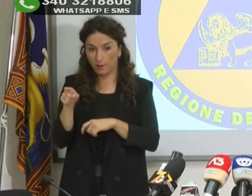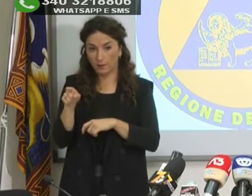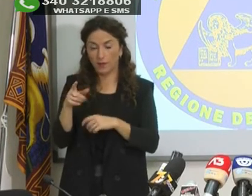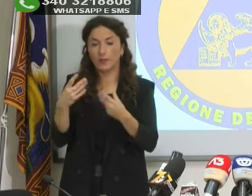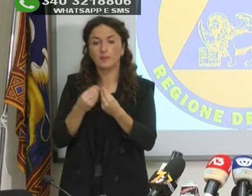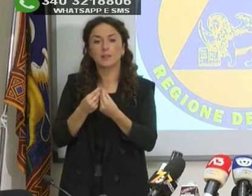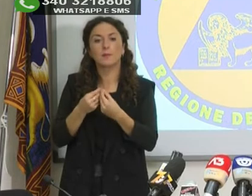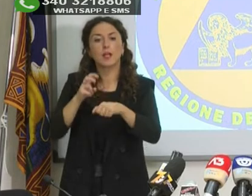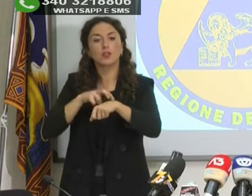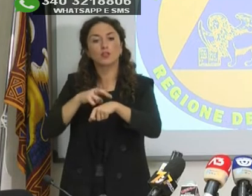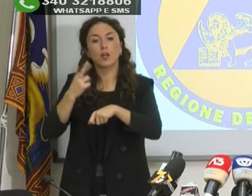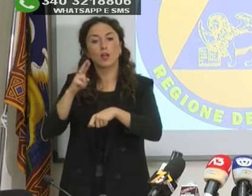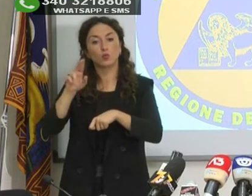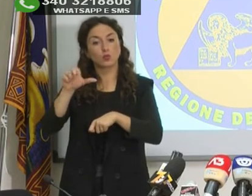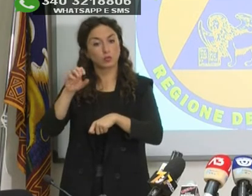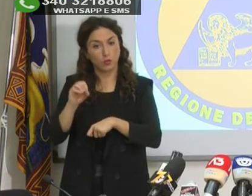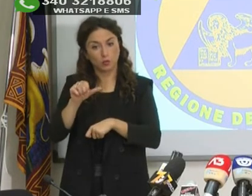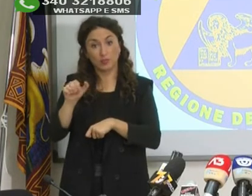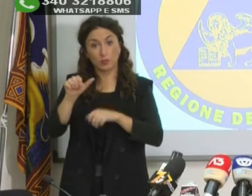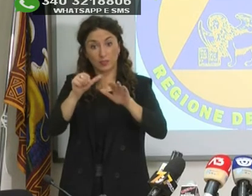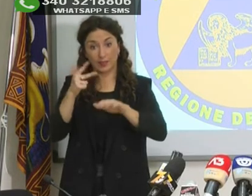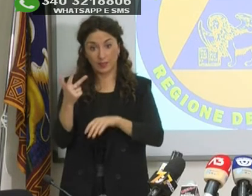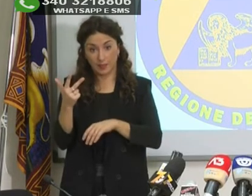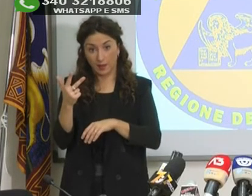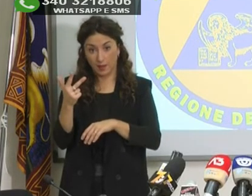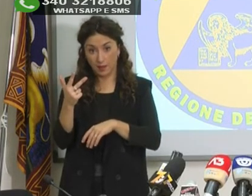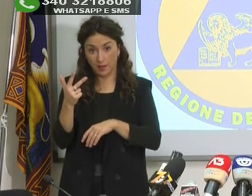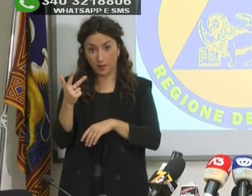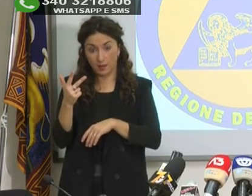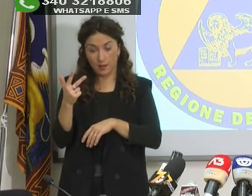la dottoressa Russo, 163 figure che sono suddivise tra